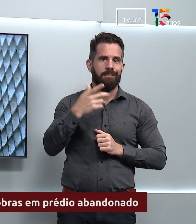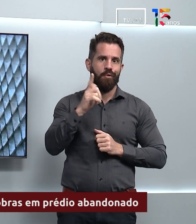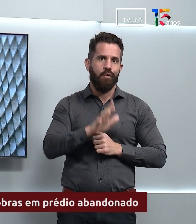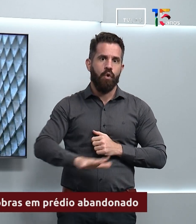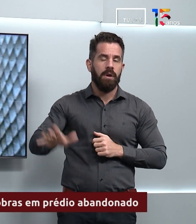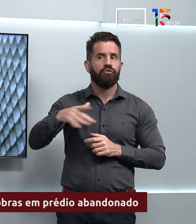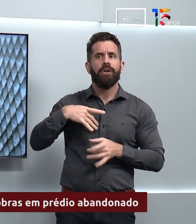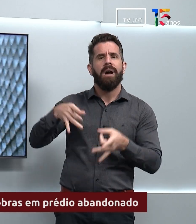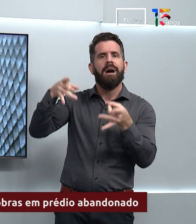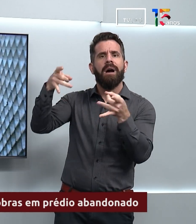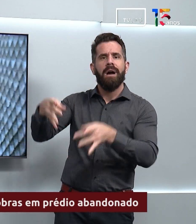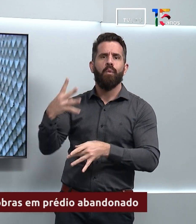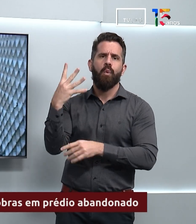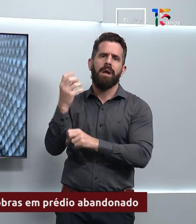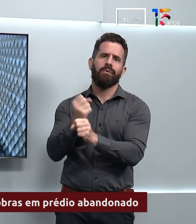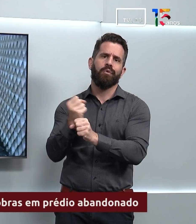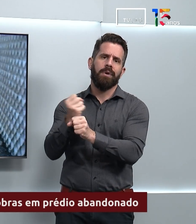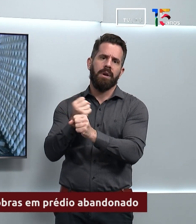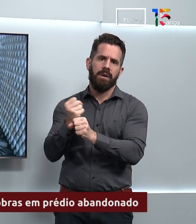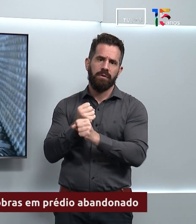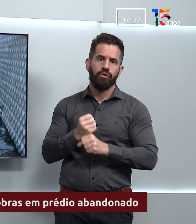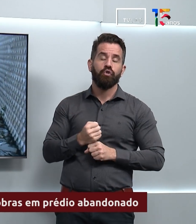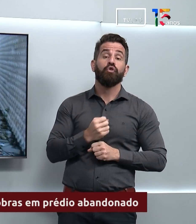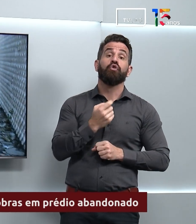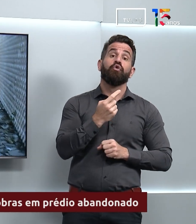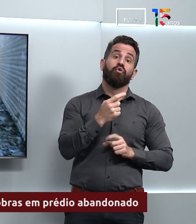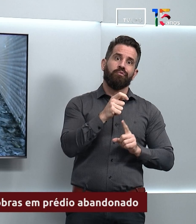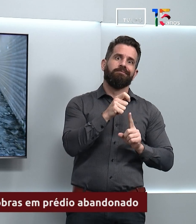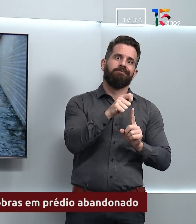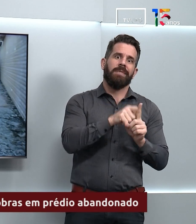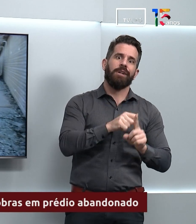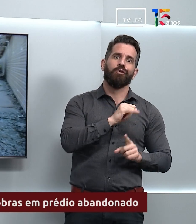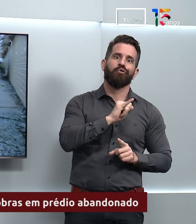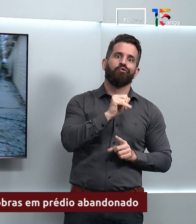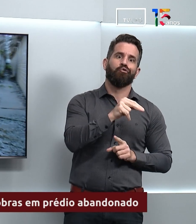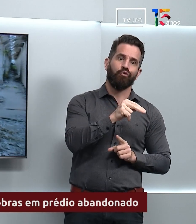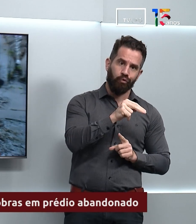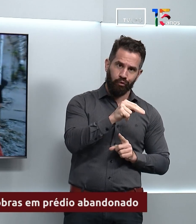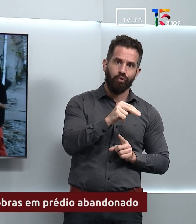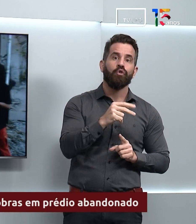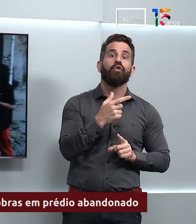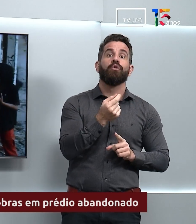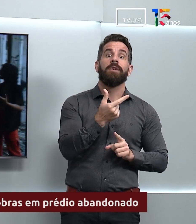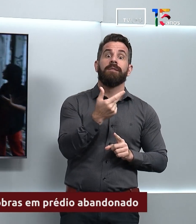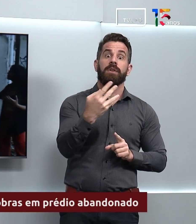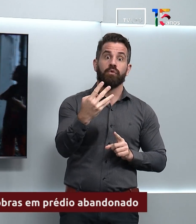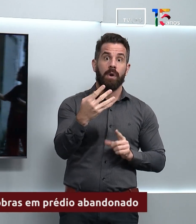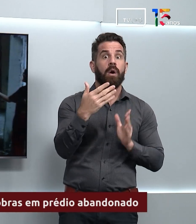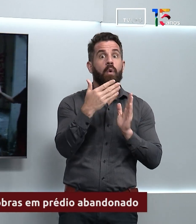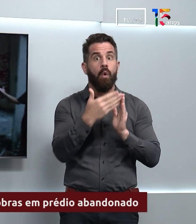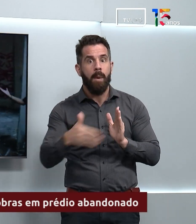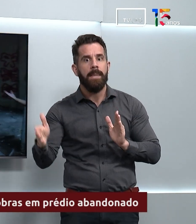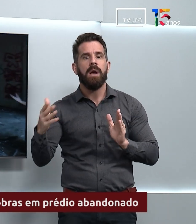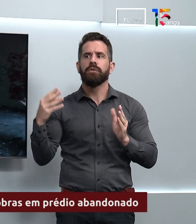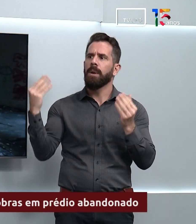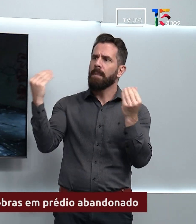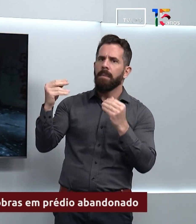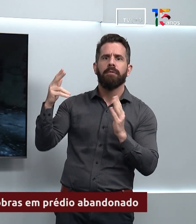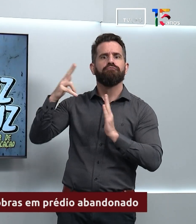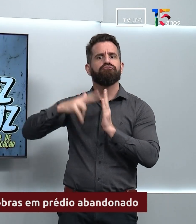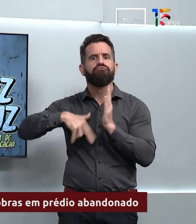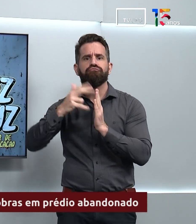melhor, desde junho de 2024, centenas de artistas registram suas obras nas paredes e na